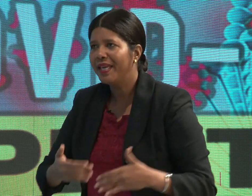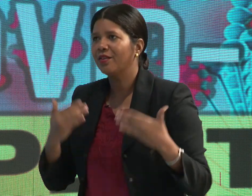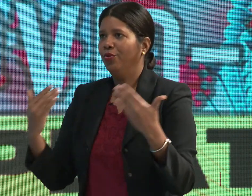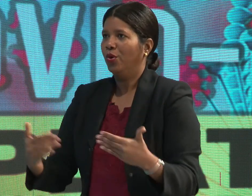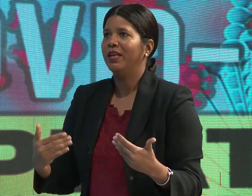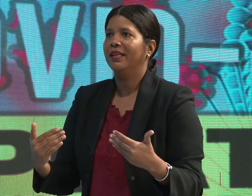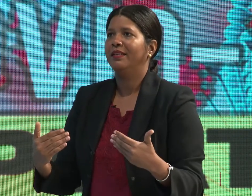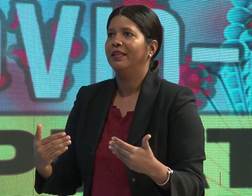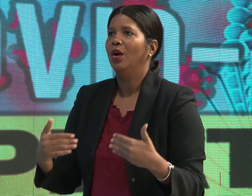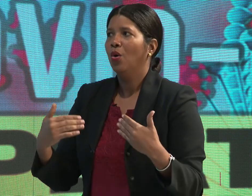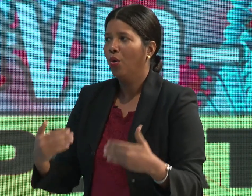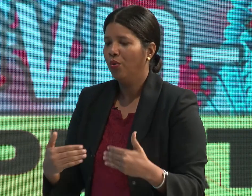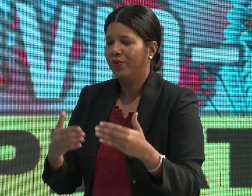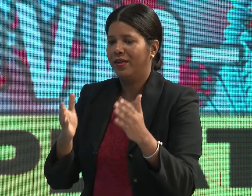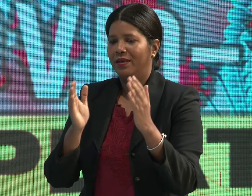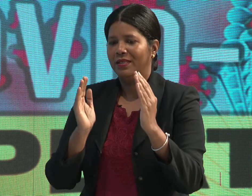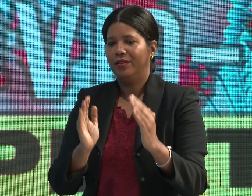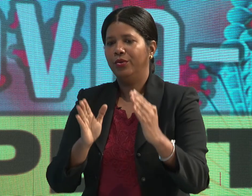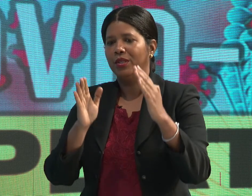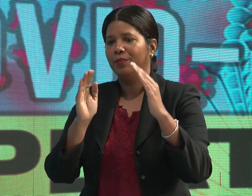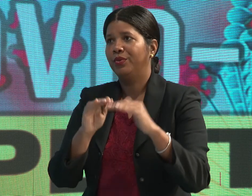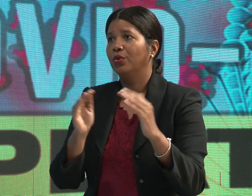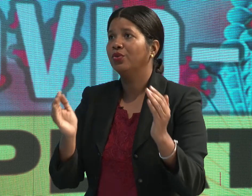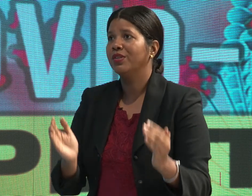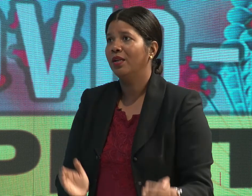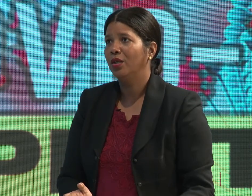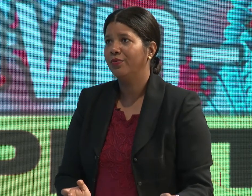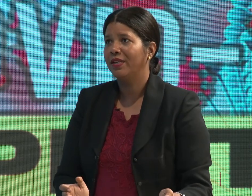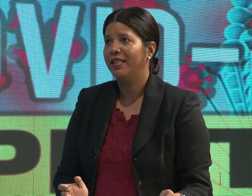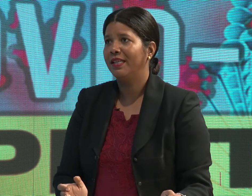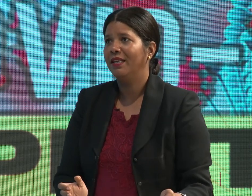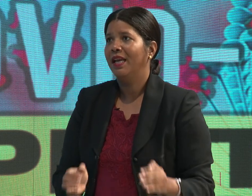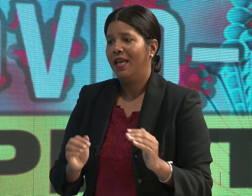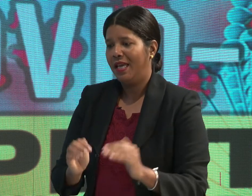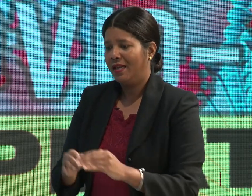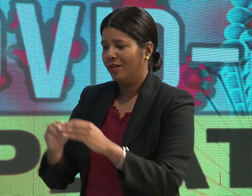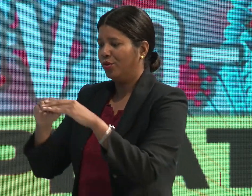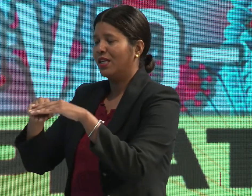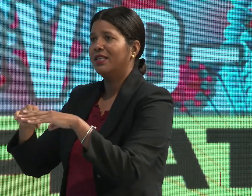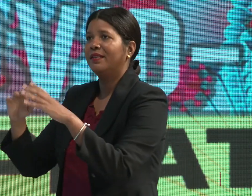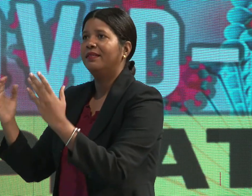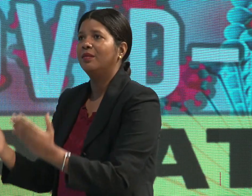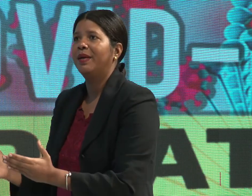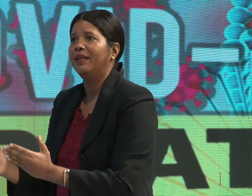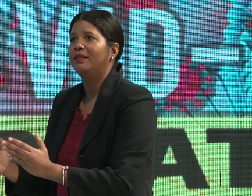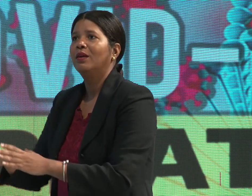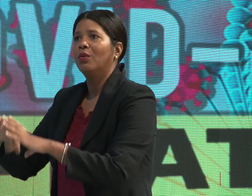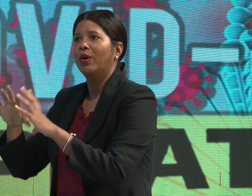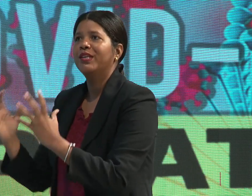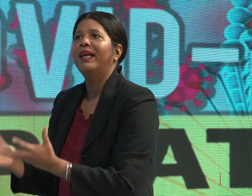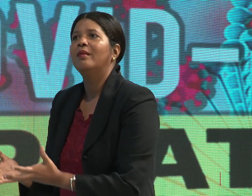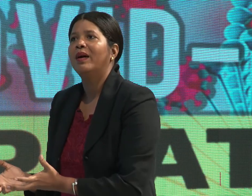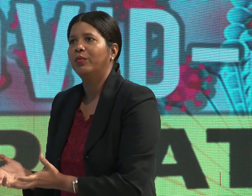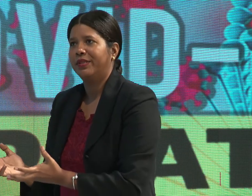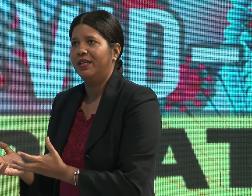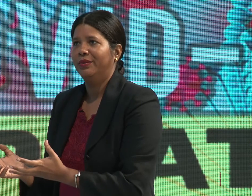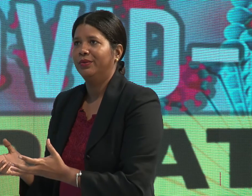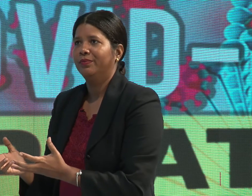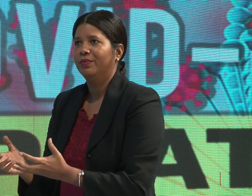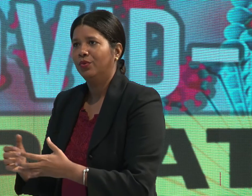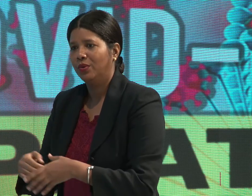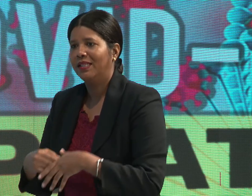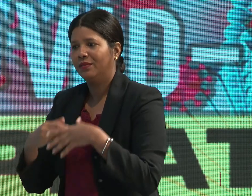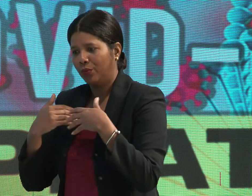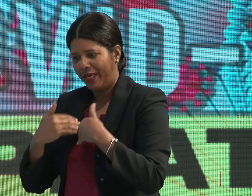ook meer voorlichting over natuurlijk psychosociaal hulpverlening. En natuurlijk als je ziek bent, wat je allemaal moet gaan